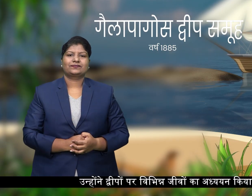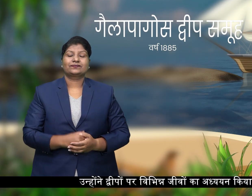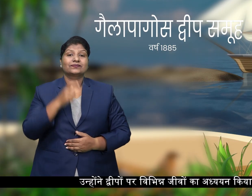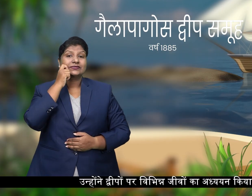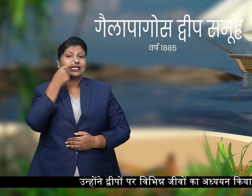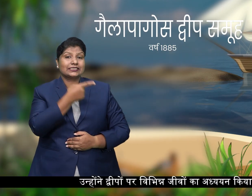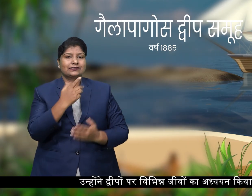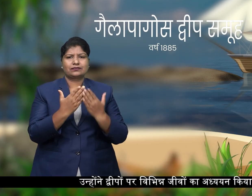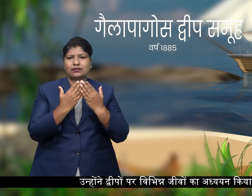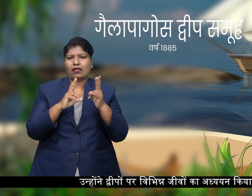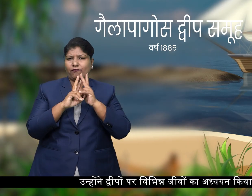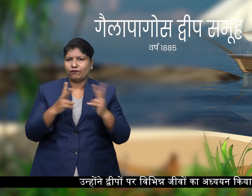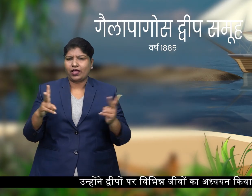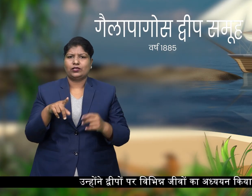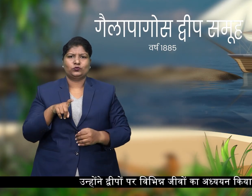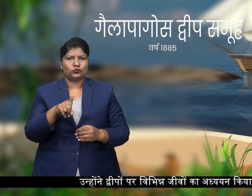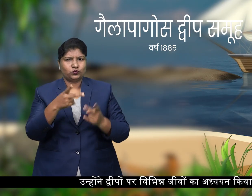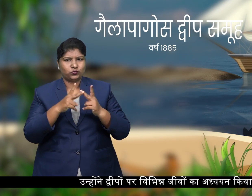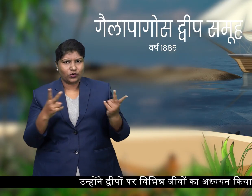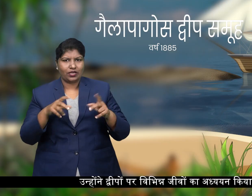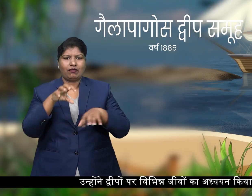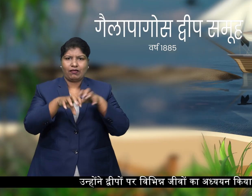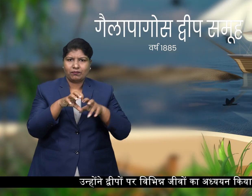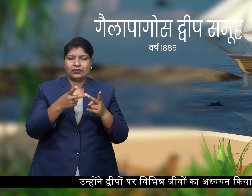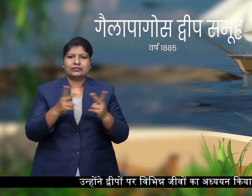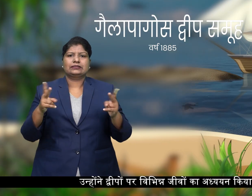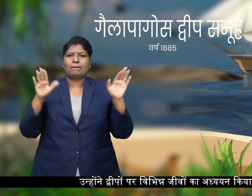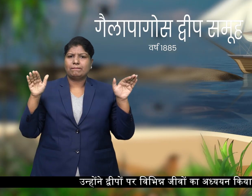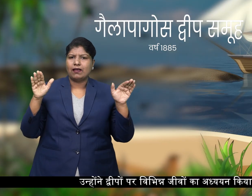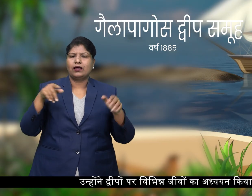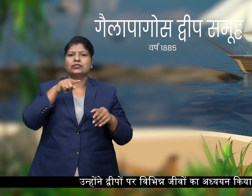उन्होंने द्वीपों पर विभिन्न जीवों का अध्ययन किया।